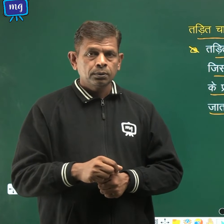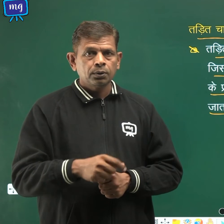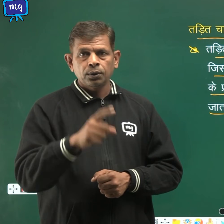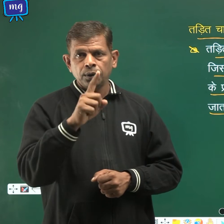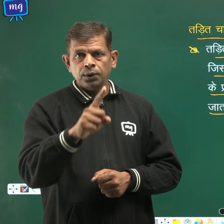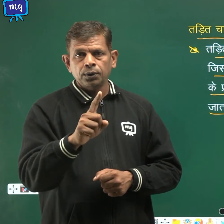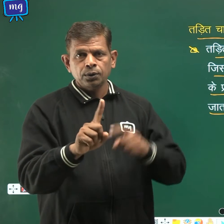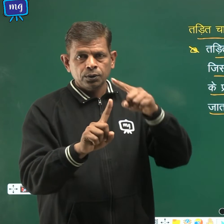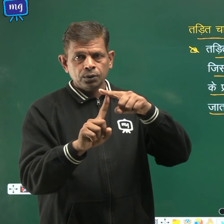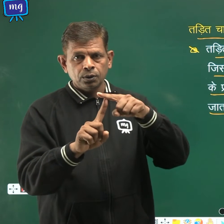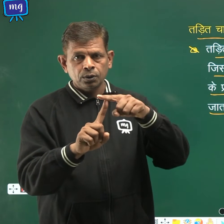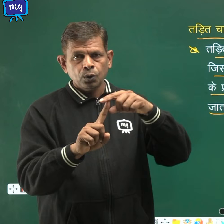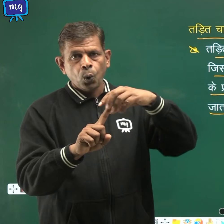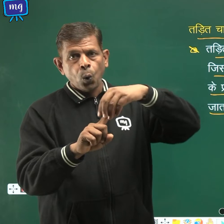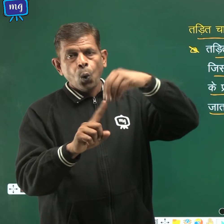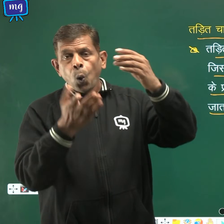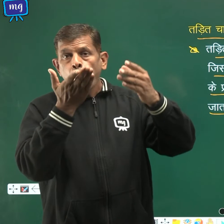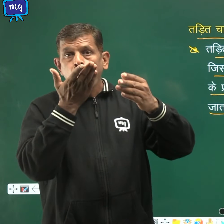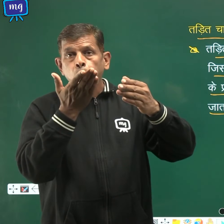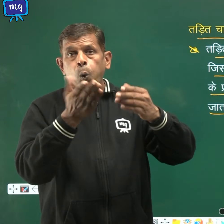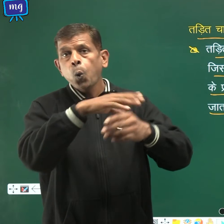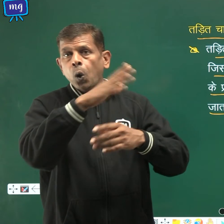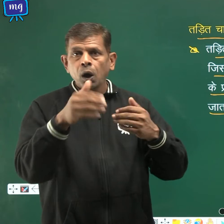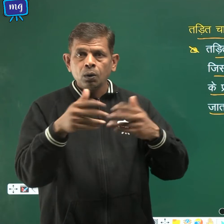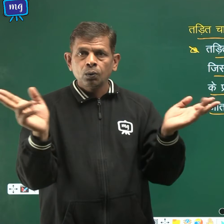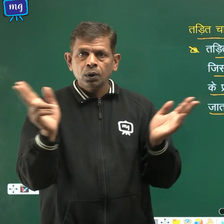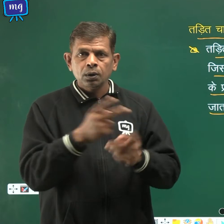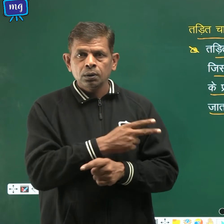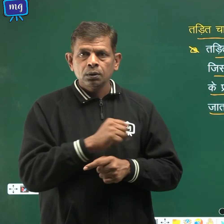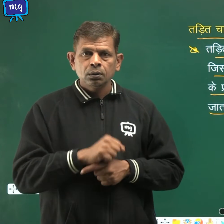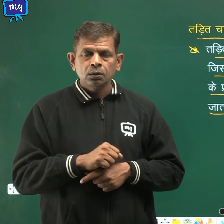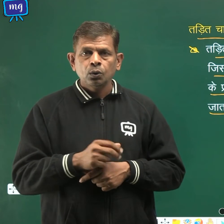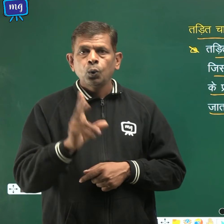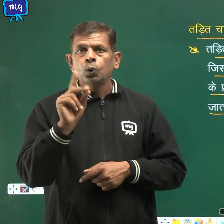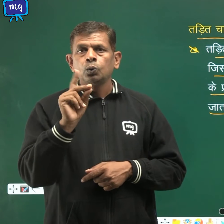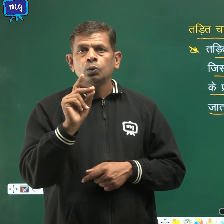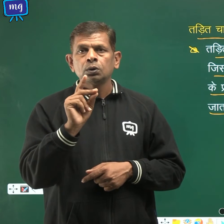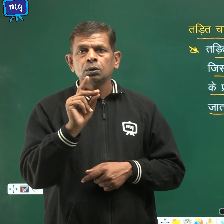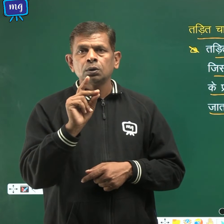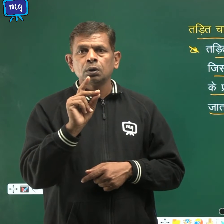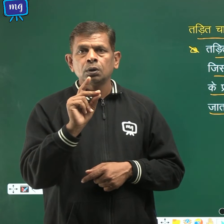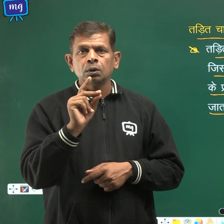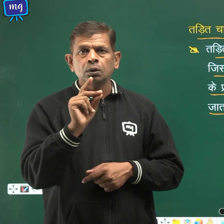एक सिरा वायु में खुला रखा जाता है और दूसरे सिरे को